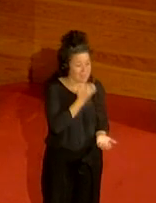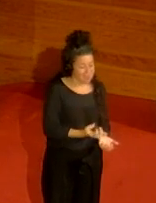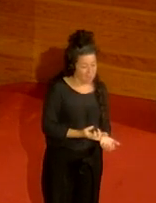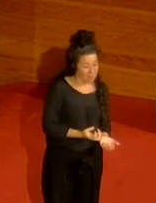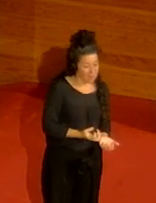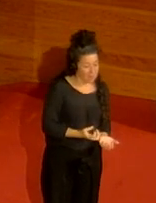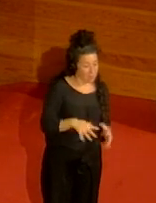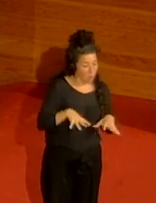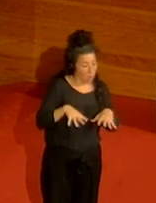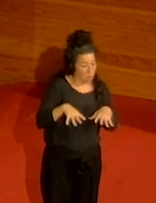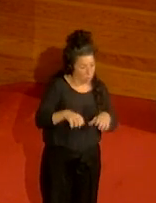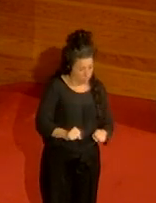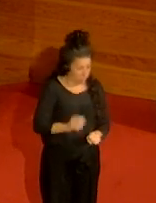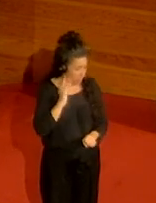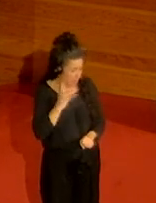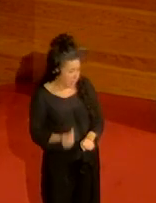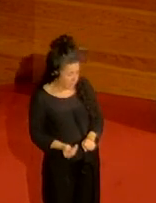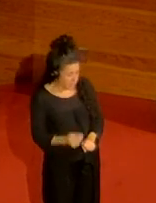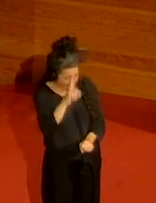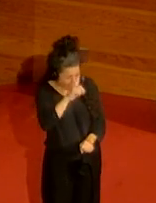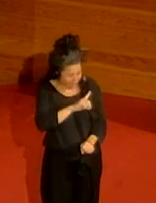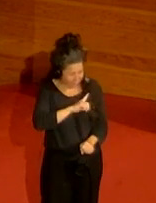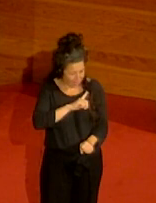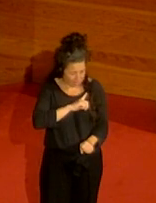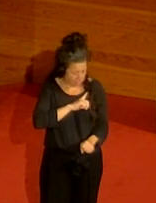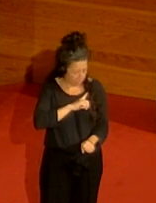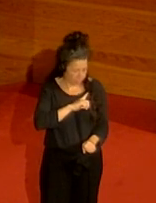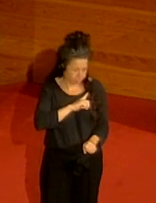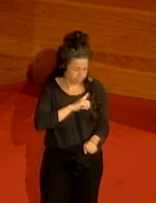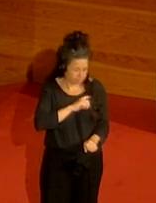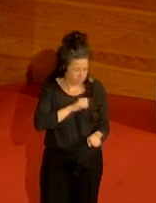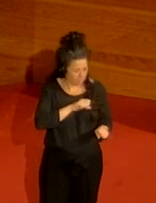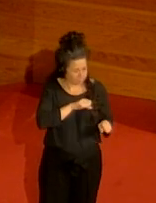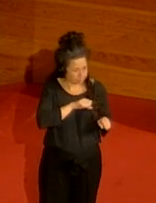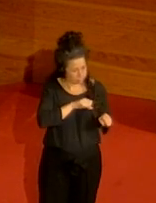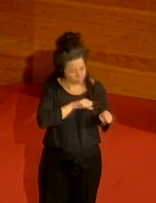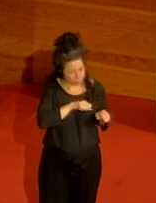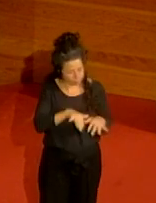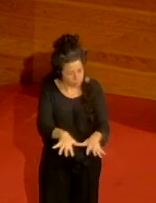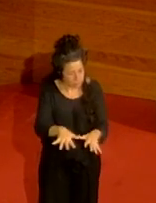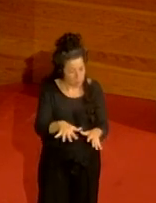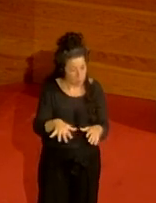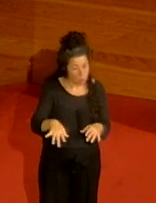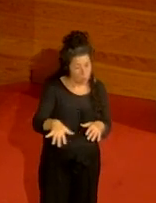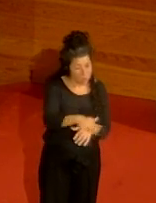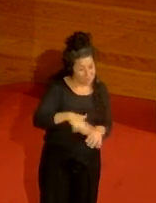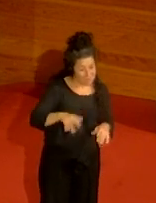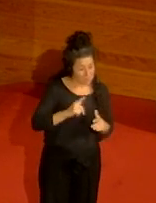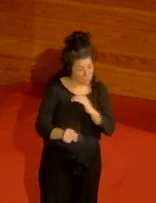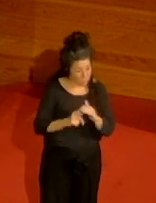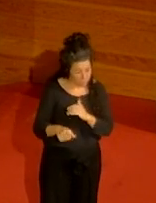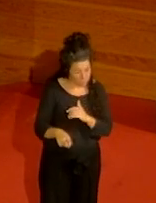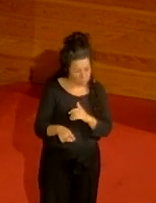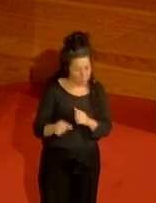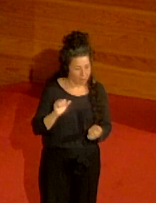ejército está muy presente hay redadas con frecuencia aldeas palestinas en los campos de refugiados para detener